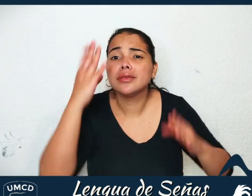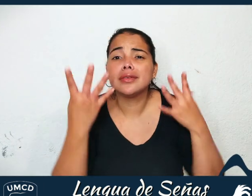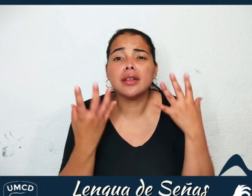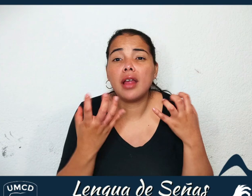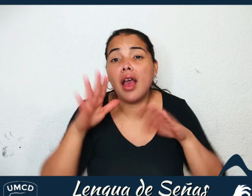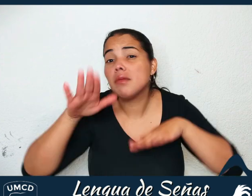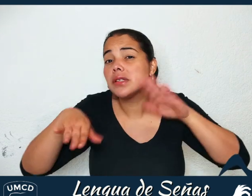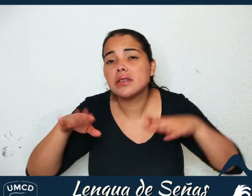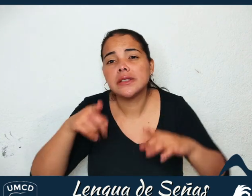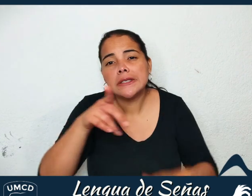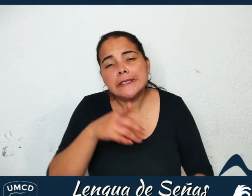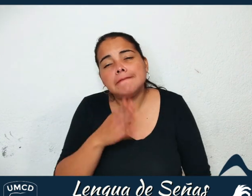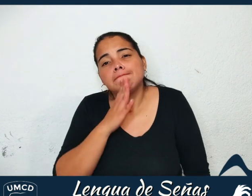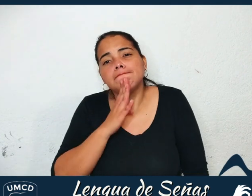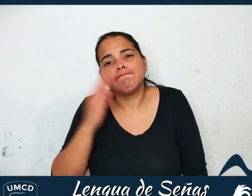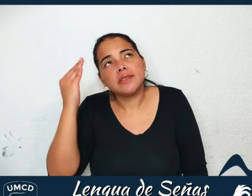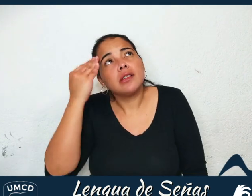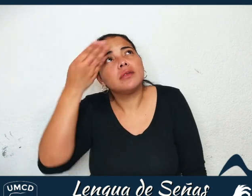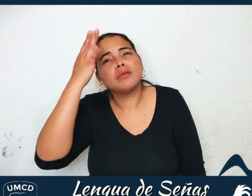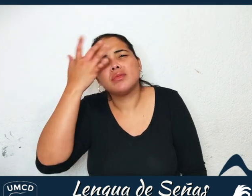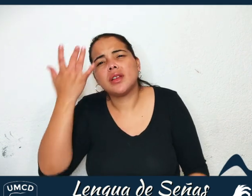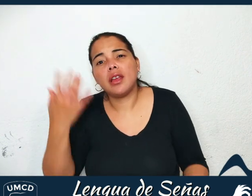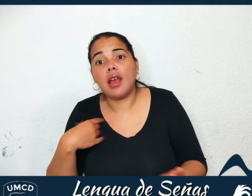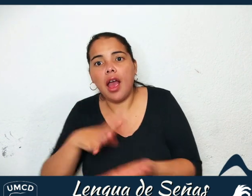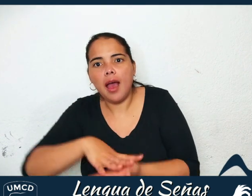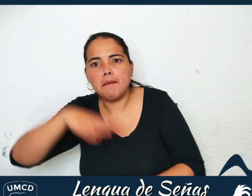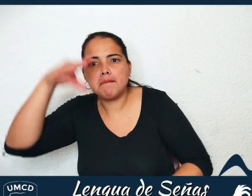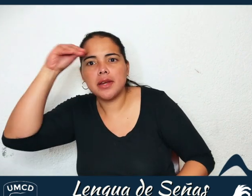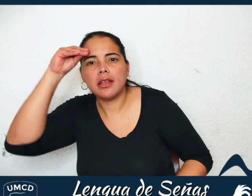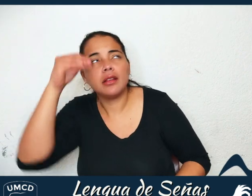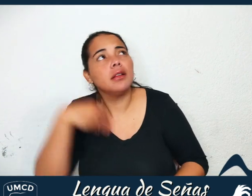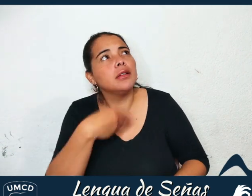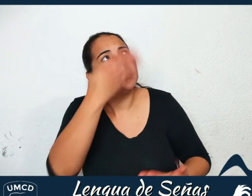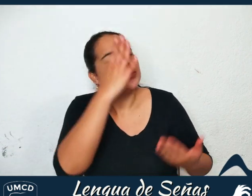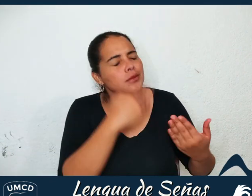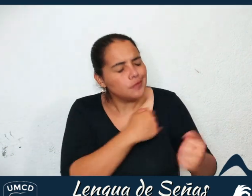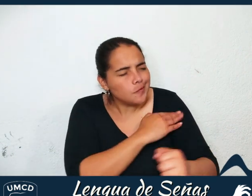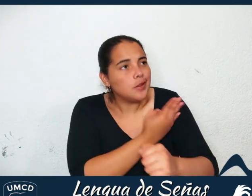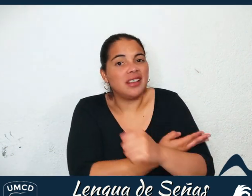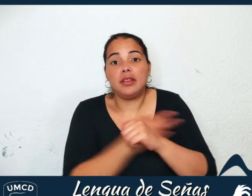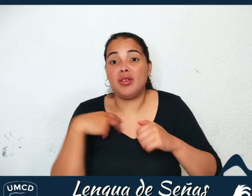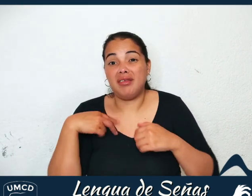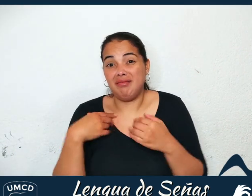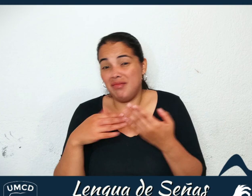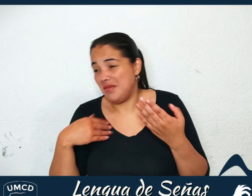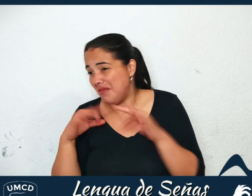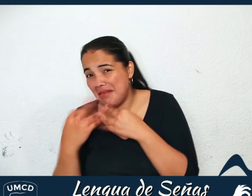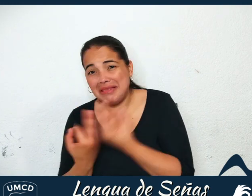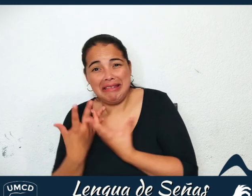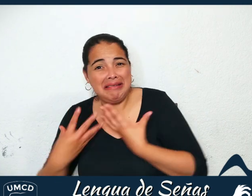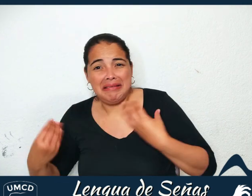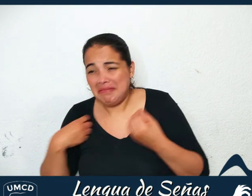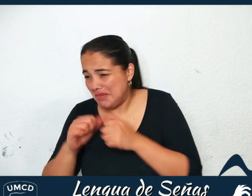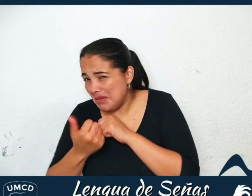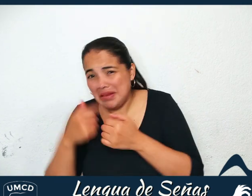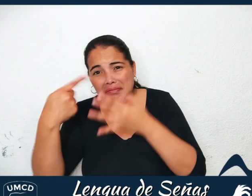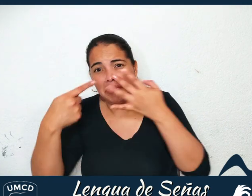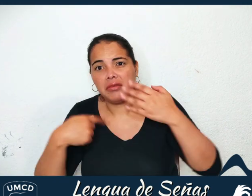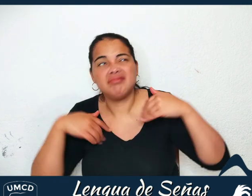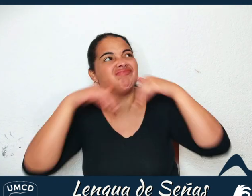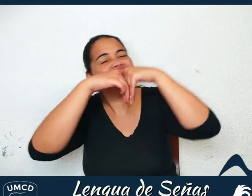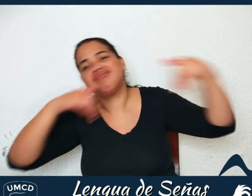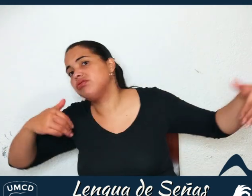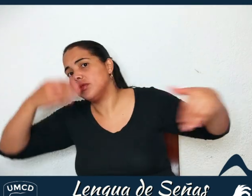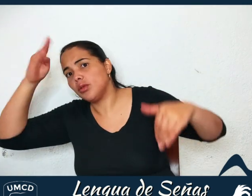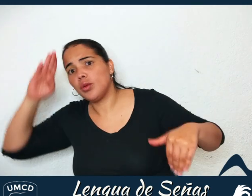Dios nos permite pasar por pruebas para aprender a ser consolados por parte de Él, para cuando nosotros